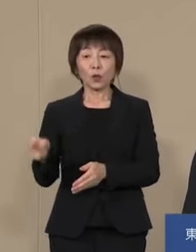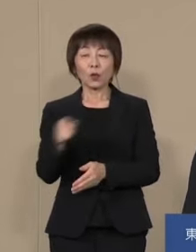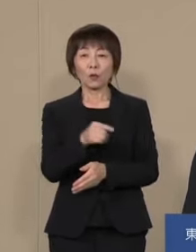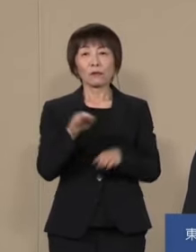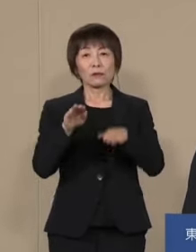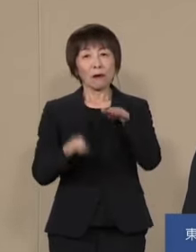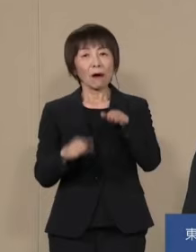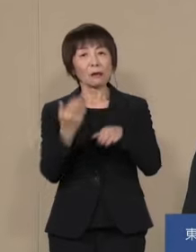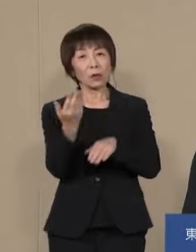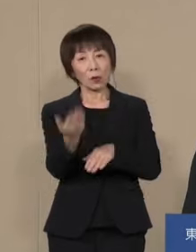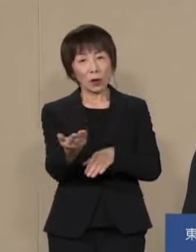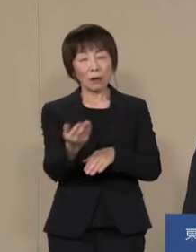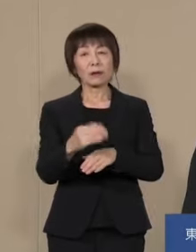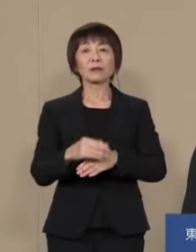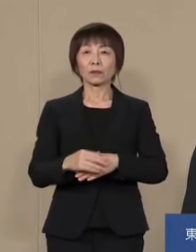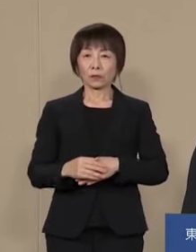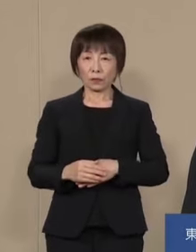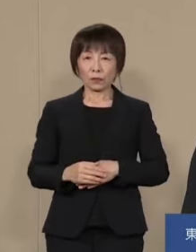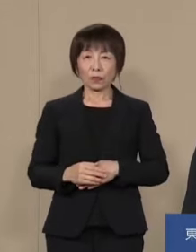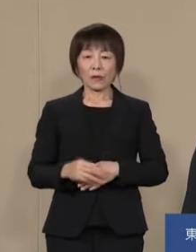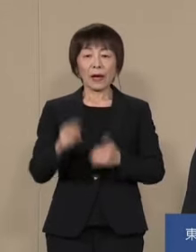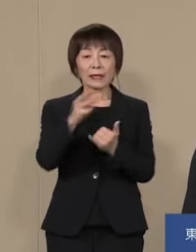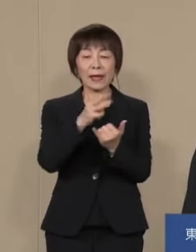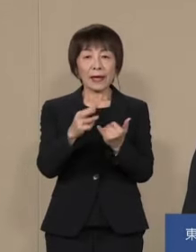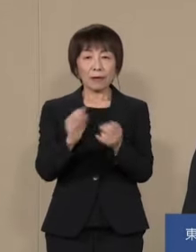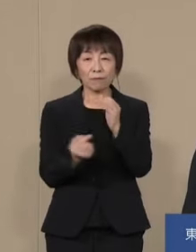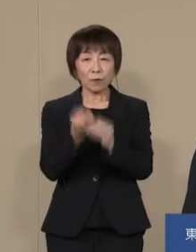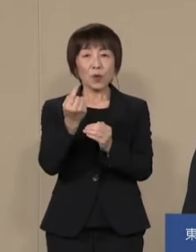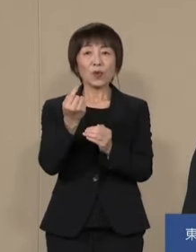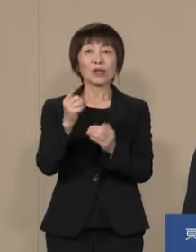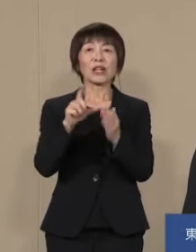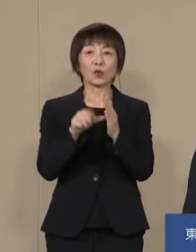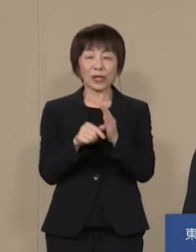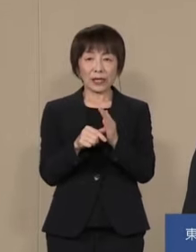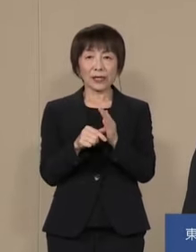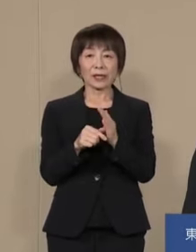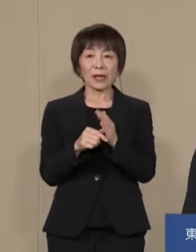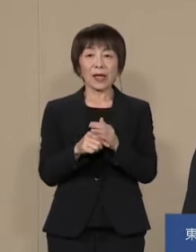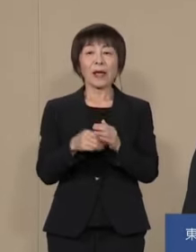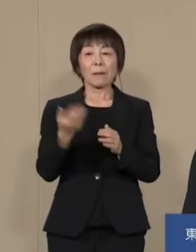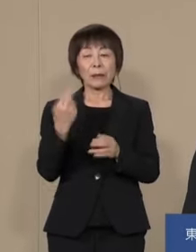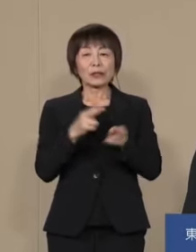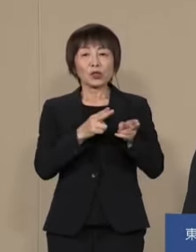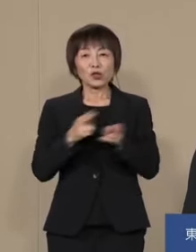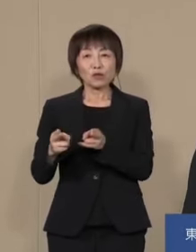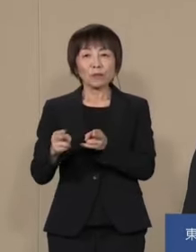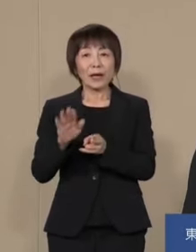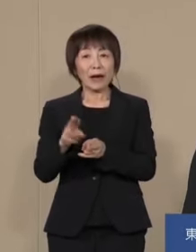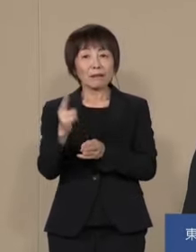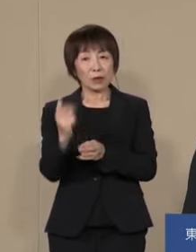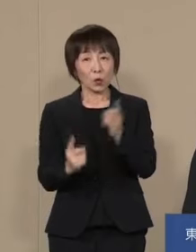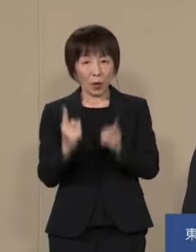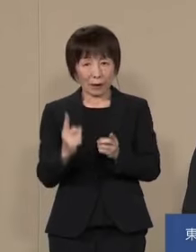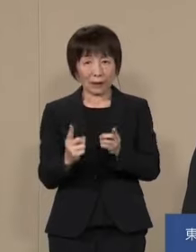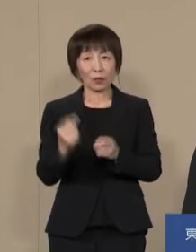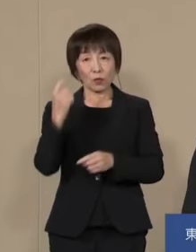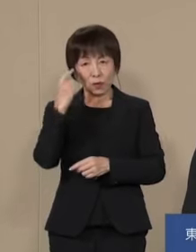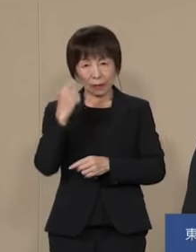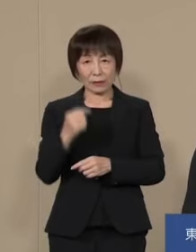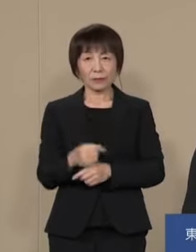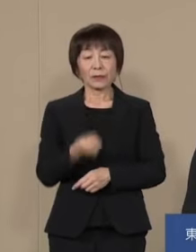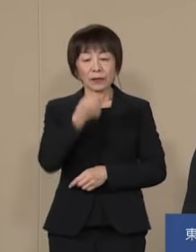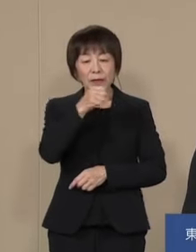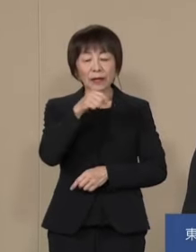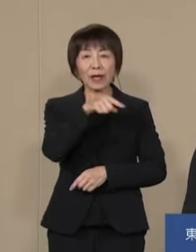と台湾の差が出るのかそれは災害が起きた時にどれだけ準備が整ってるかということだと思います